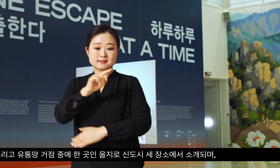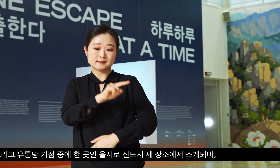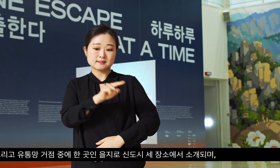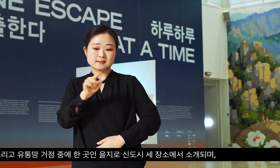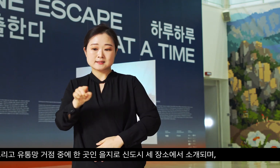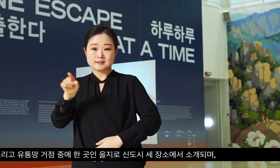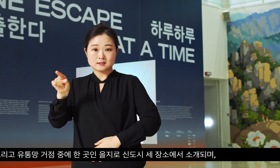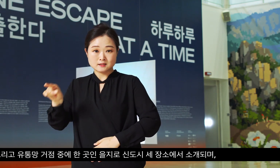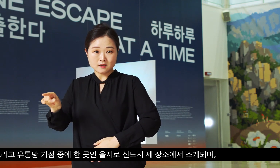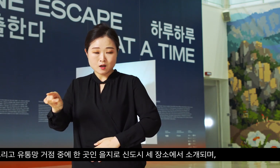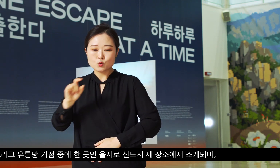소개되며